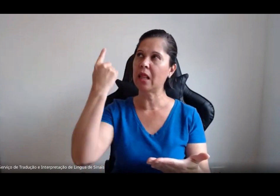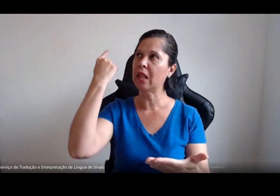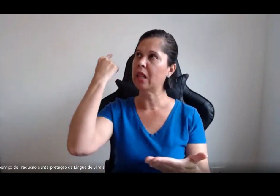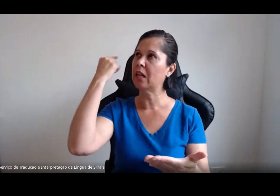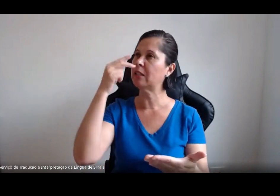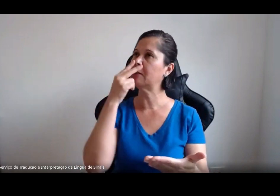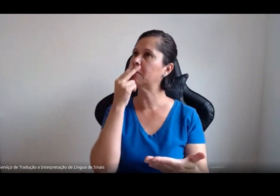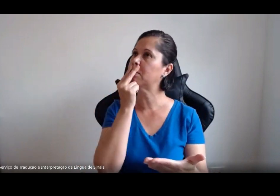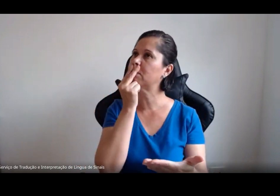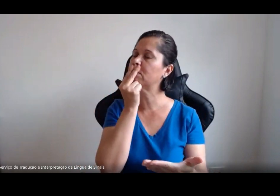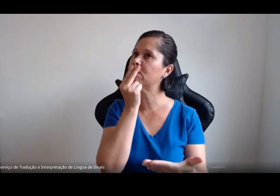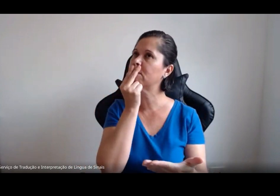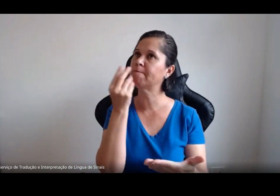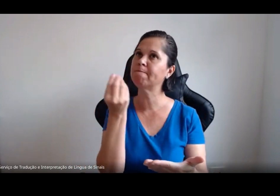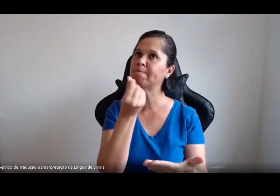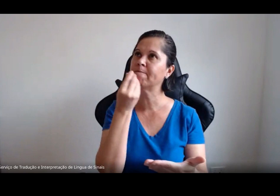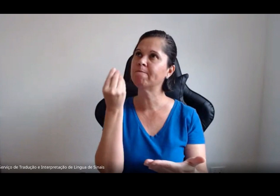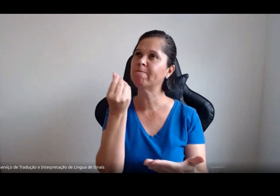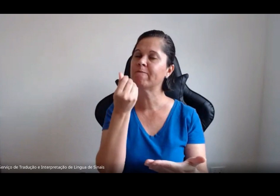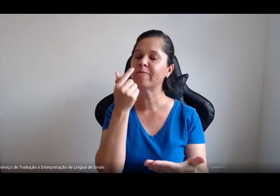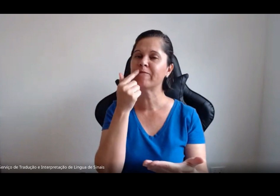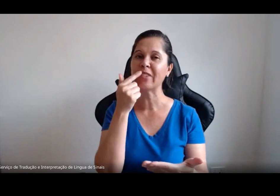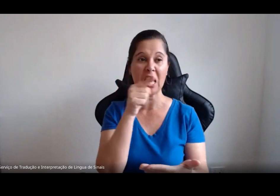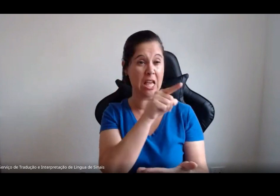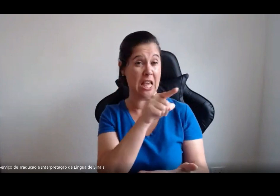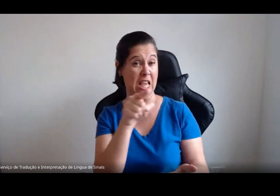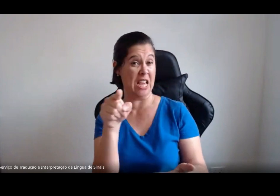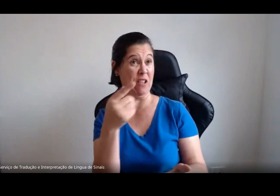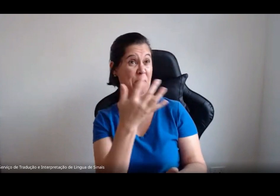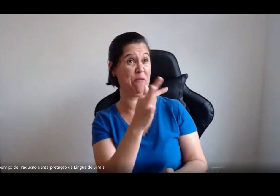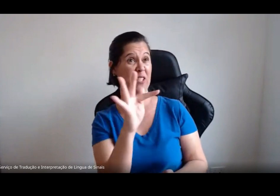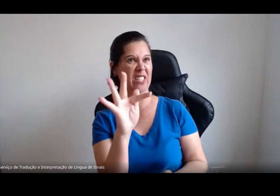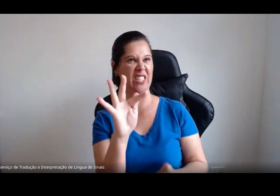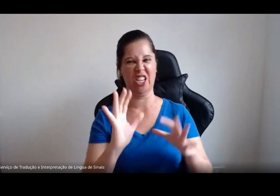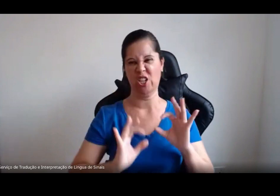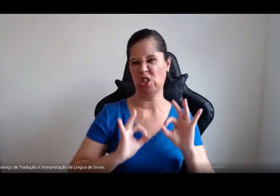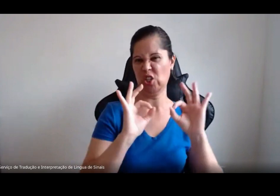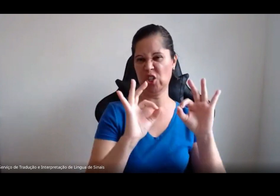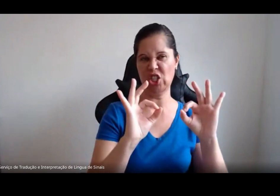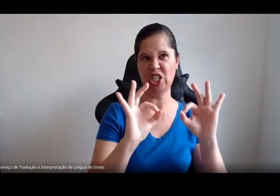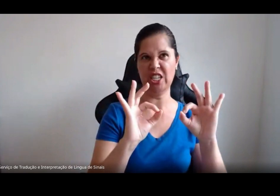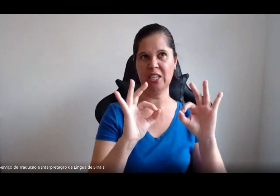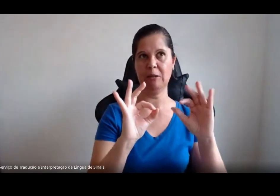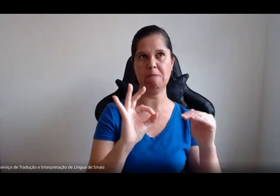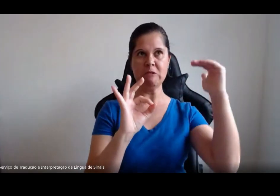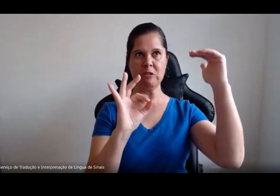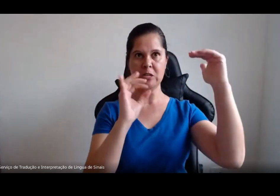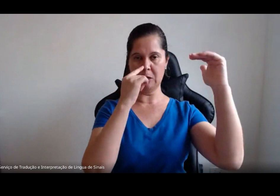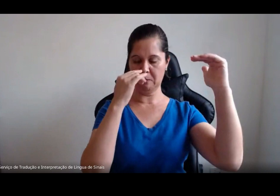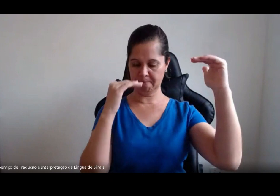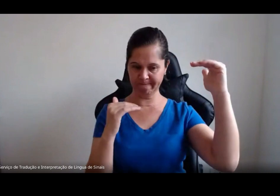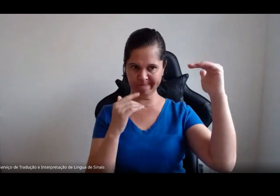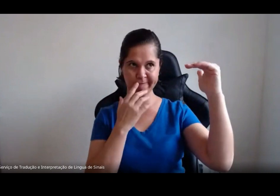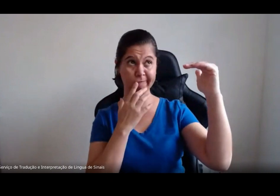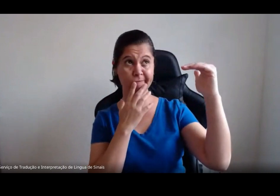para dar uma olhadinha assim de lado para os meus novos colegas, tão franceses, tão chiques, né? E que eu achei superiores a